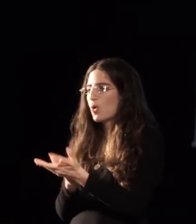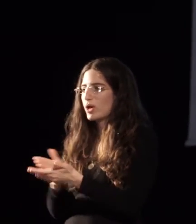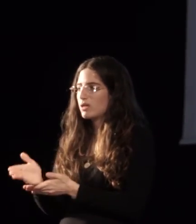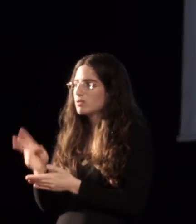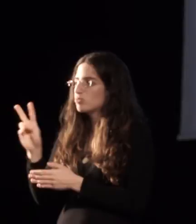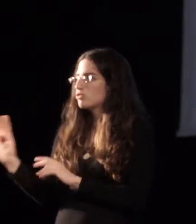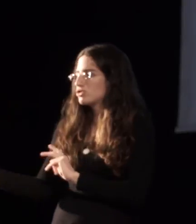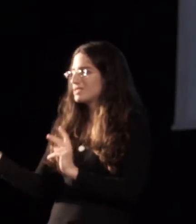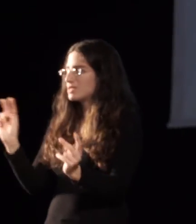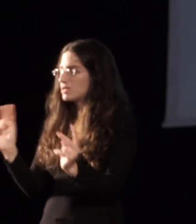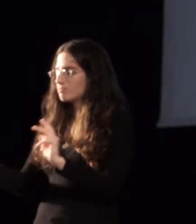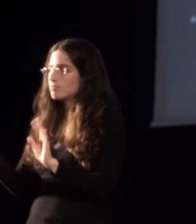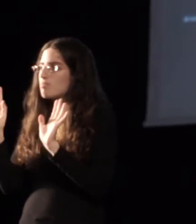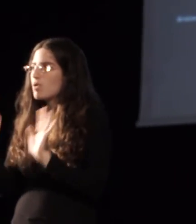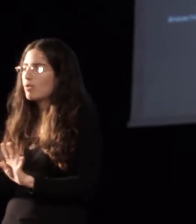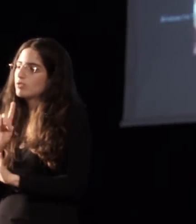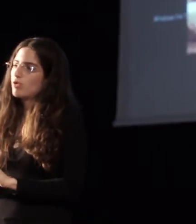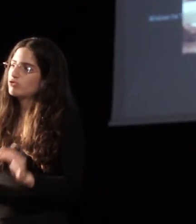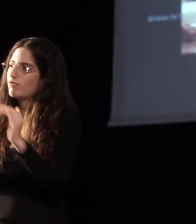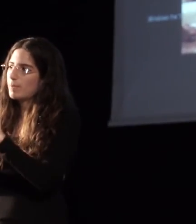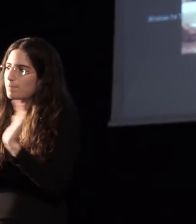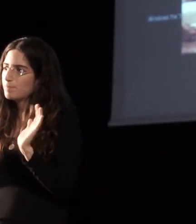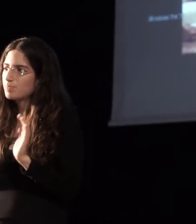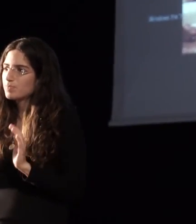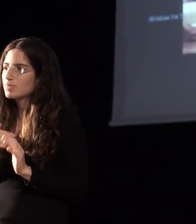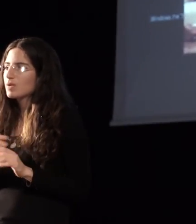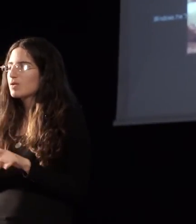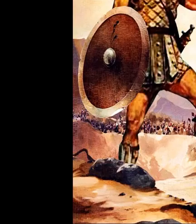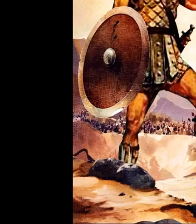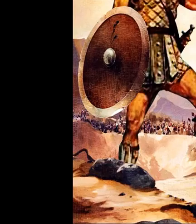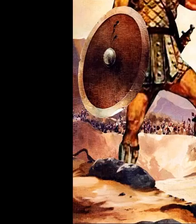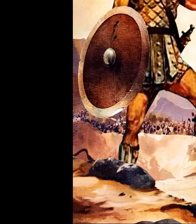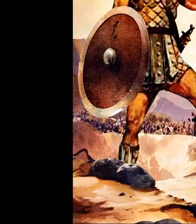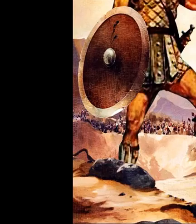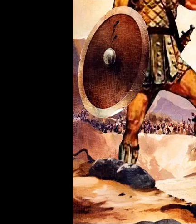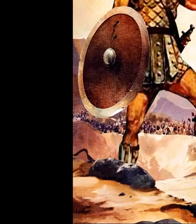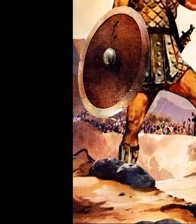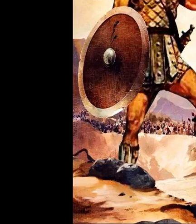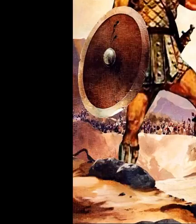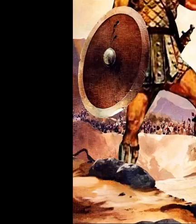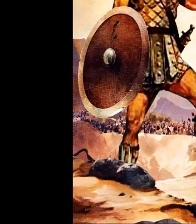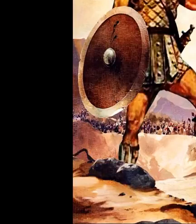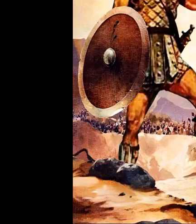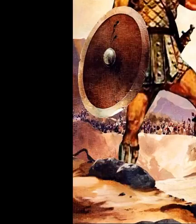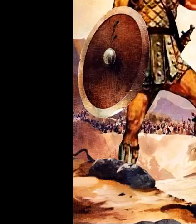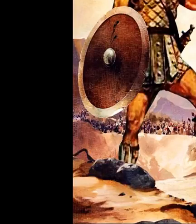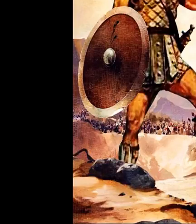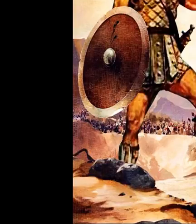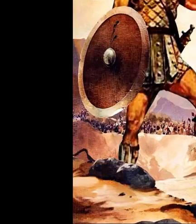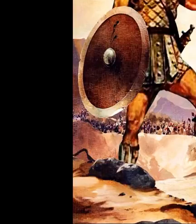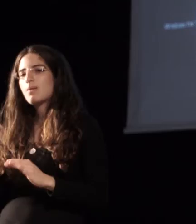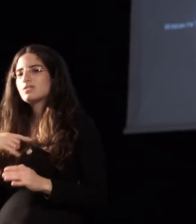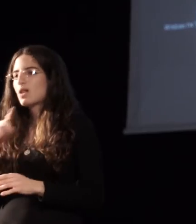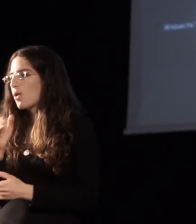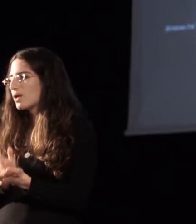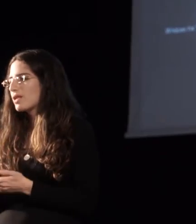פה שני צדדים שמאוד מאוד לא שווים. קורא לזה דוד וגוליאת. אני אתן לכם קצת נתונים שתבינו עד כמה המלחמה הזאת היא לא הוגנת ועד